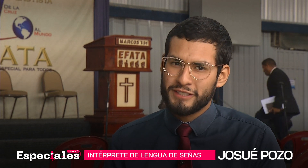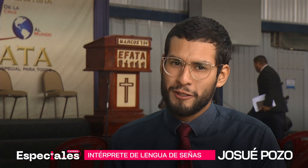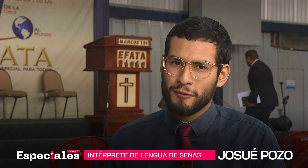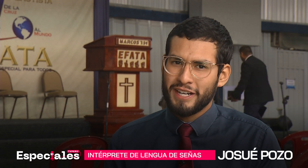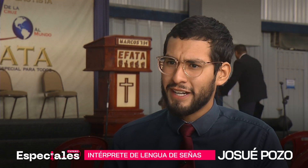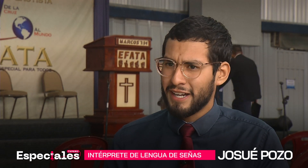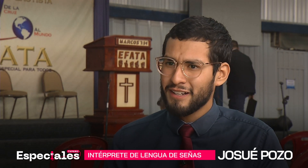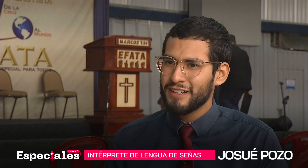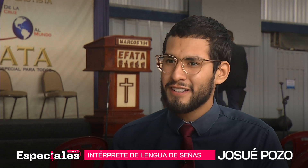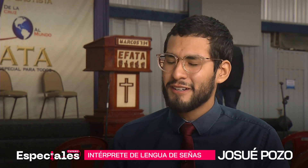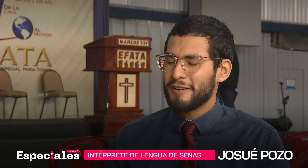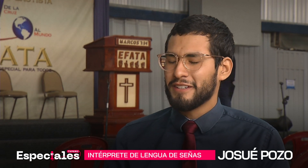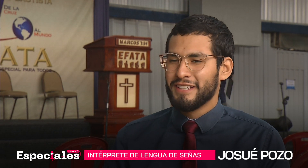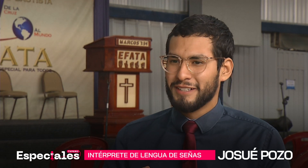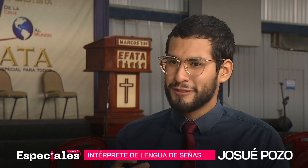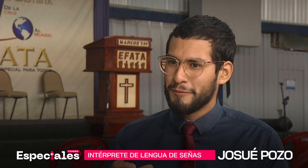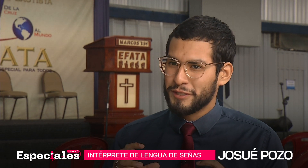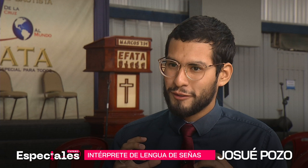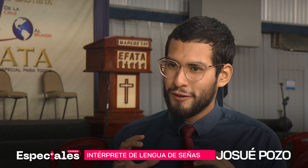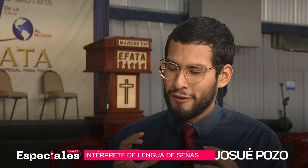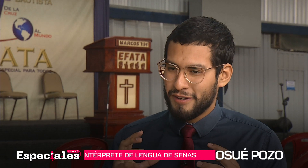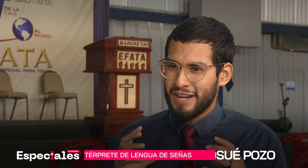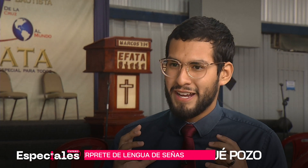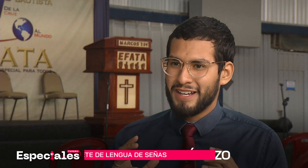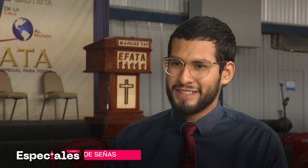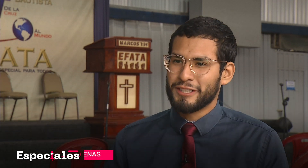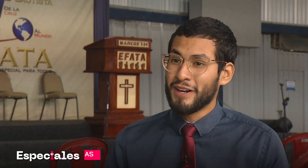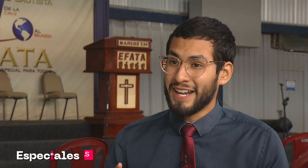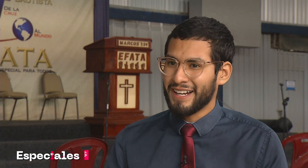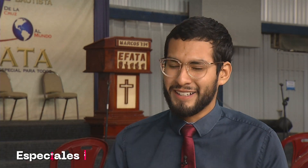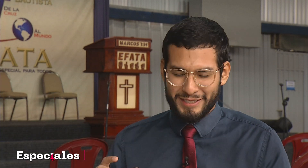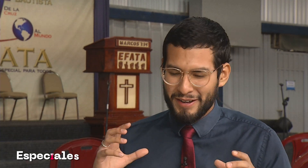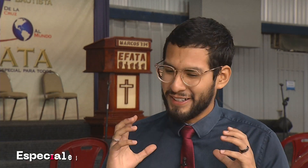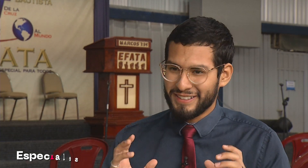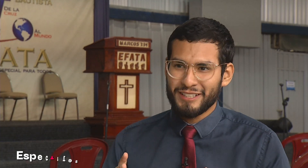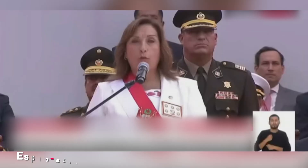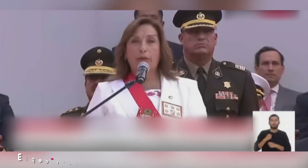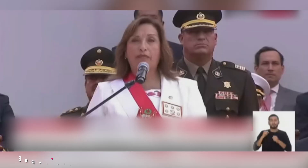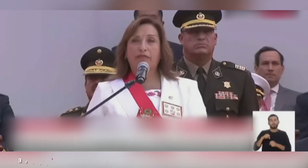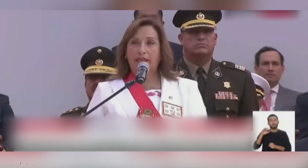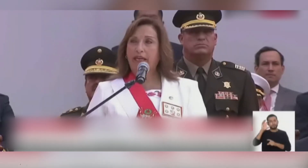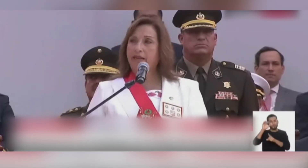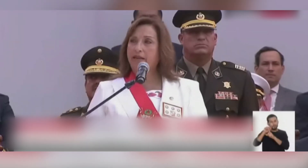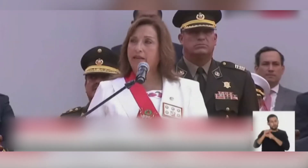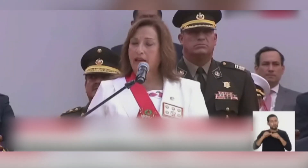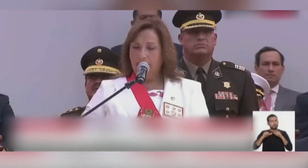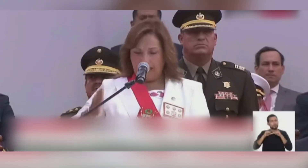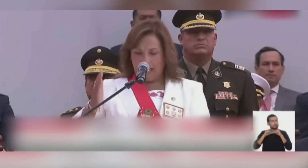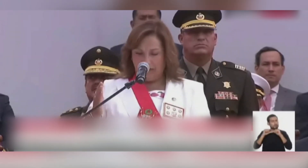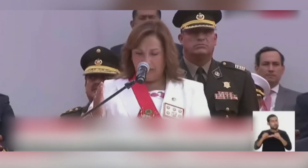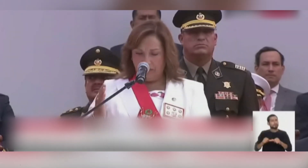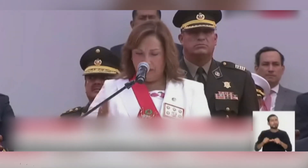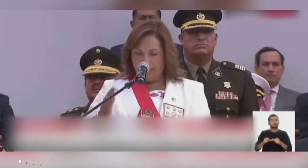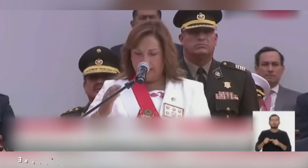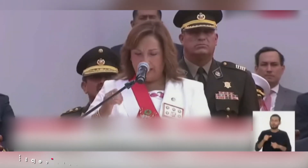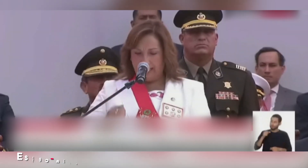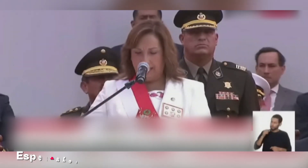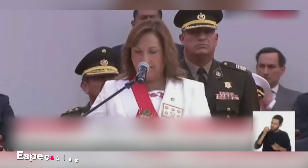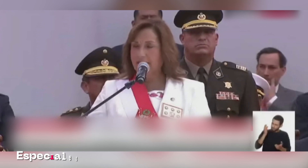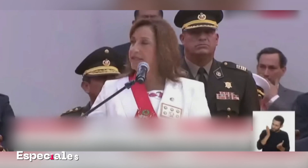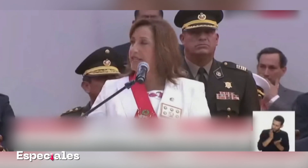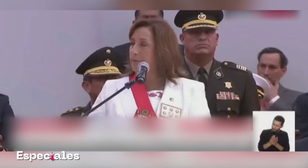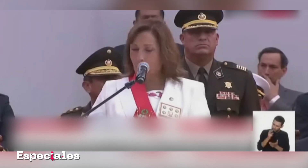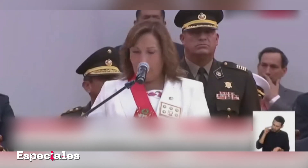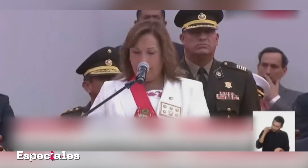vino un general y esto empezó a hacer una arenga, estaba gritando y con mucha fuerza. No estaba gritando, pero se notaba